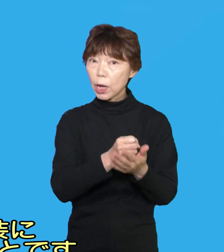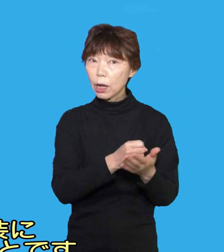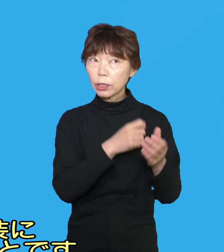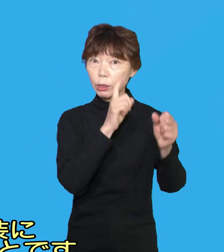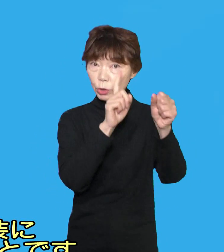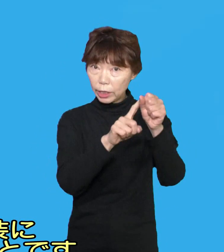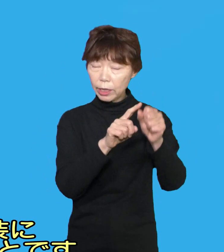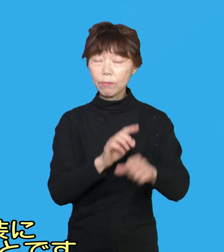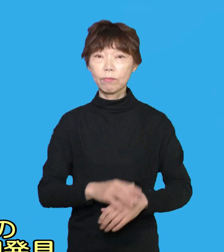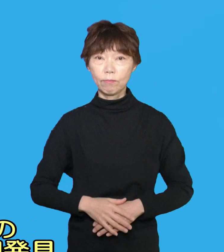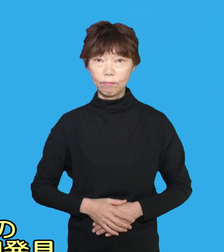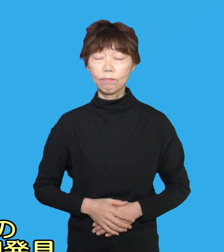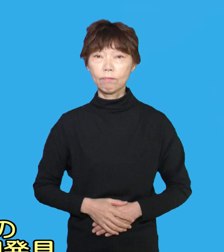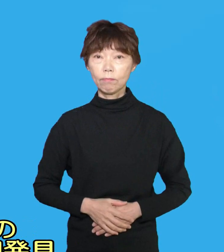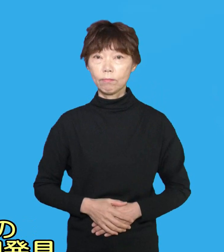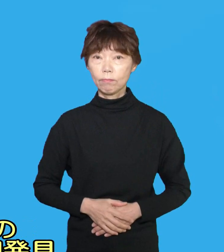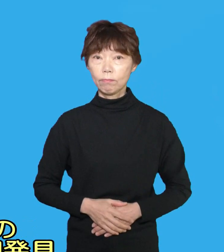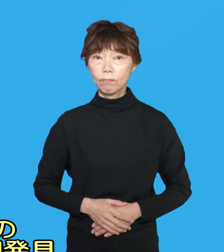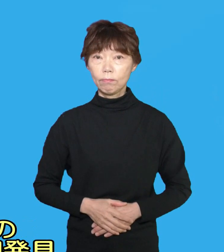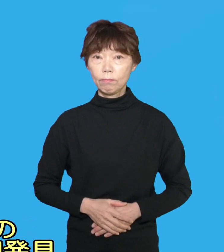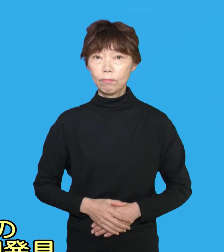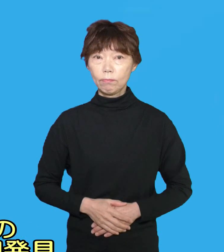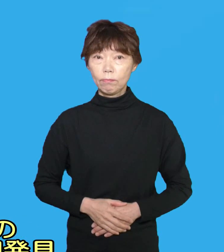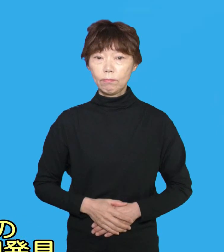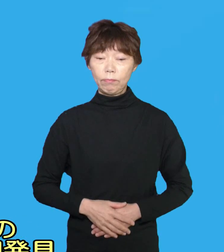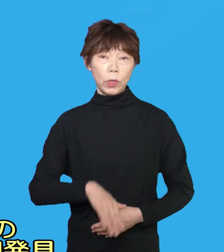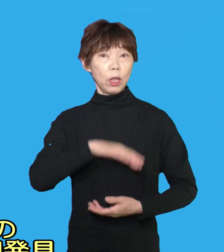。こちらですね、